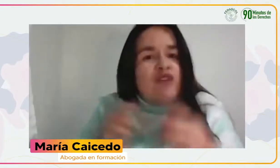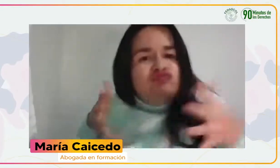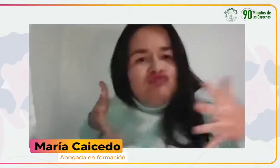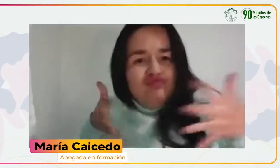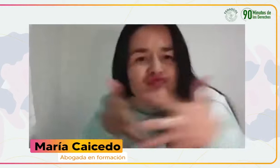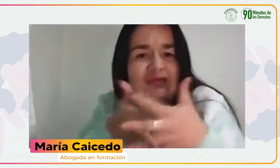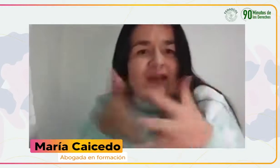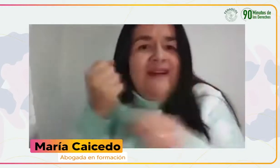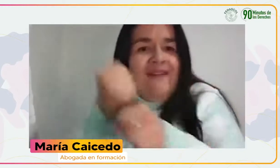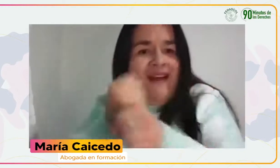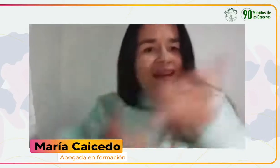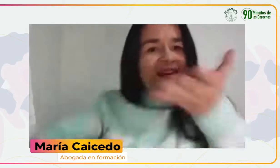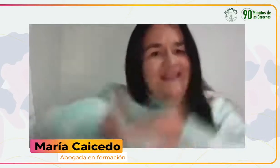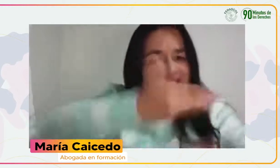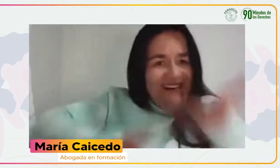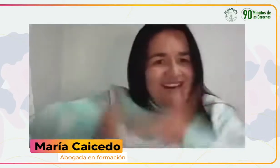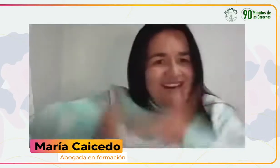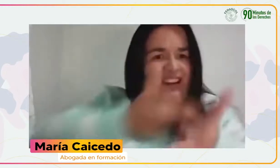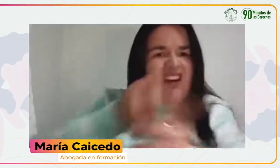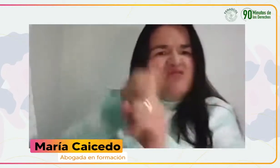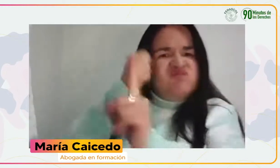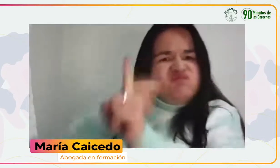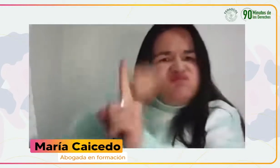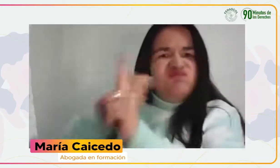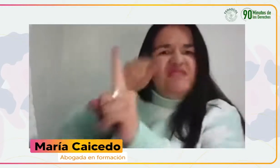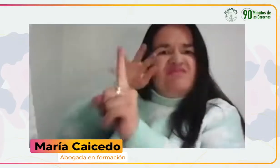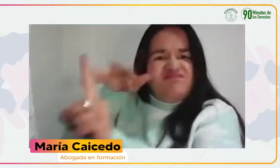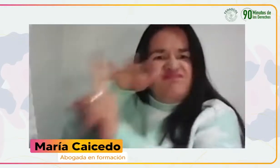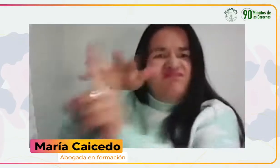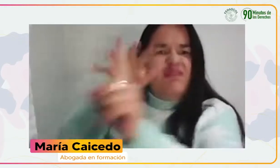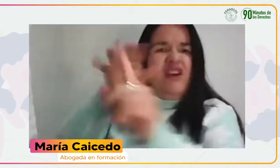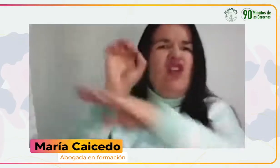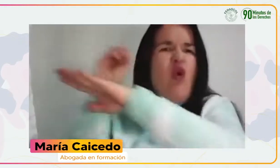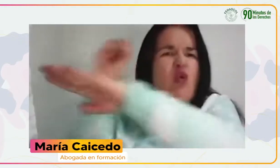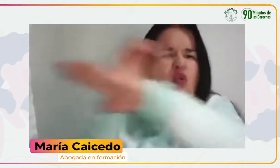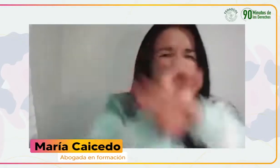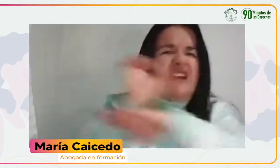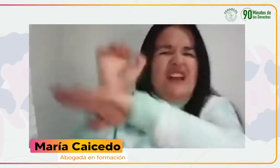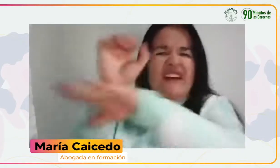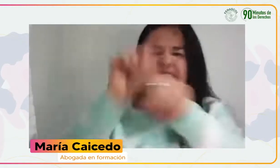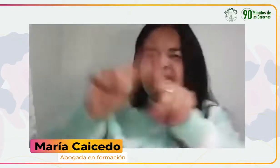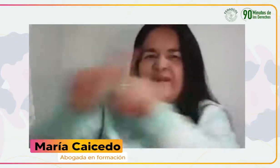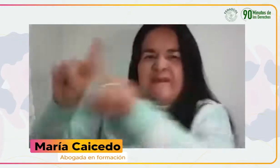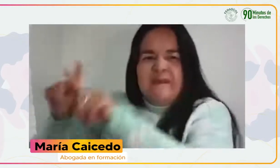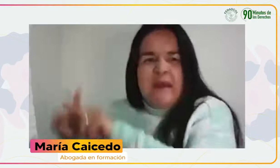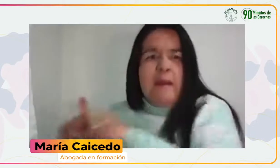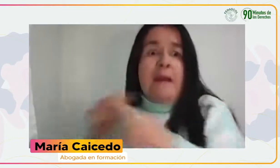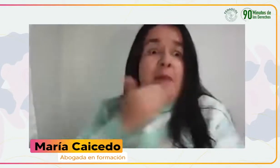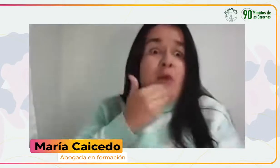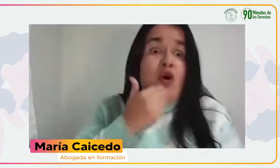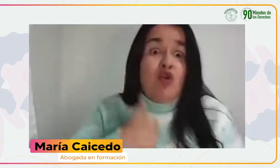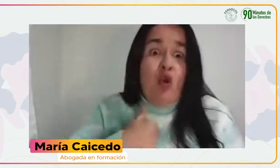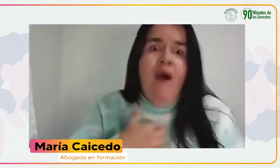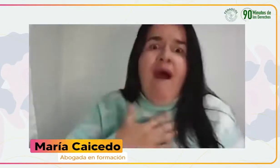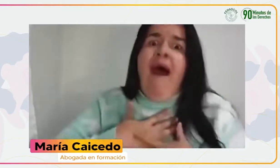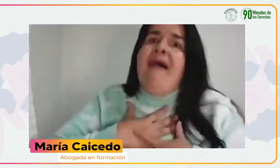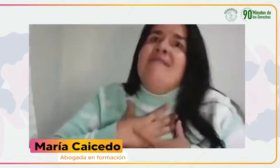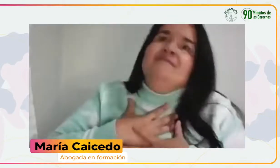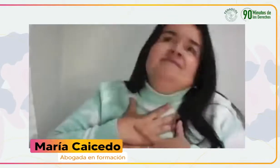las situaciones que nos aquejan y la idea es que podamos trabajar con FENASCOL, que toquemos puertas, generemos este tipo